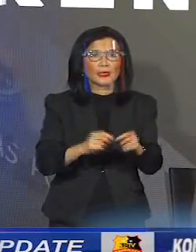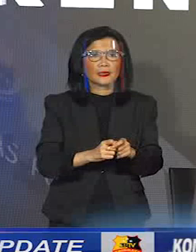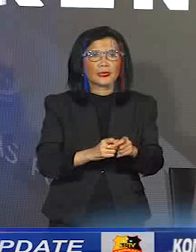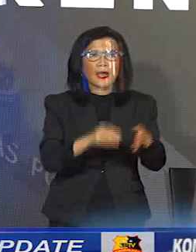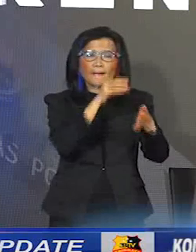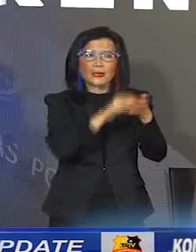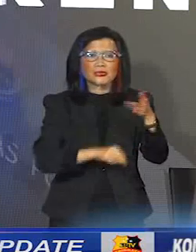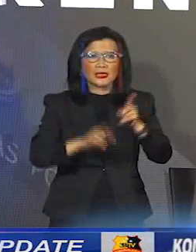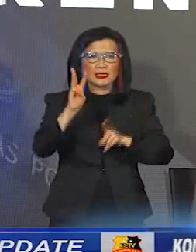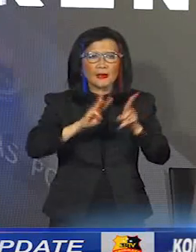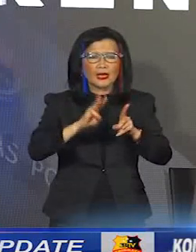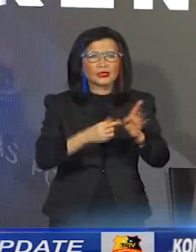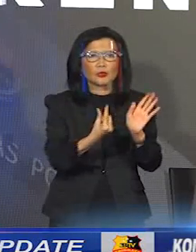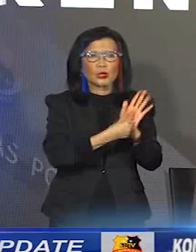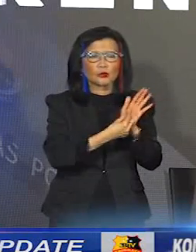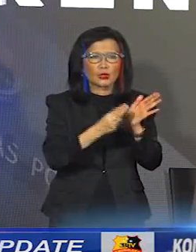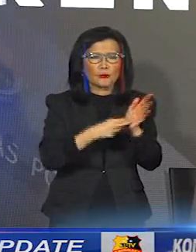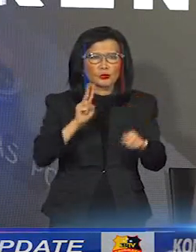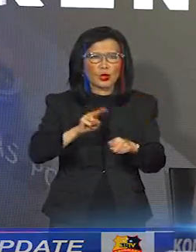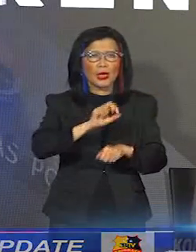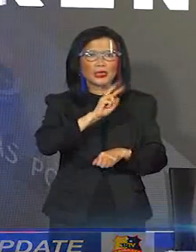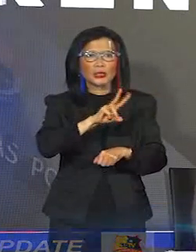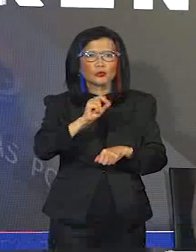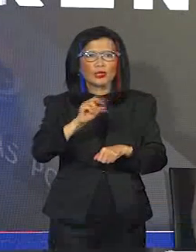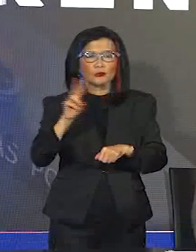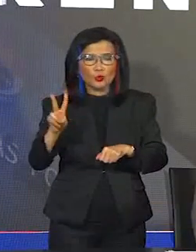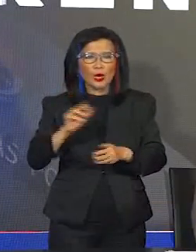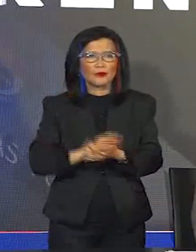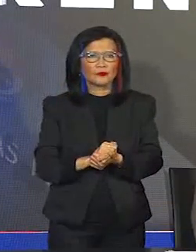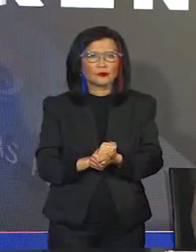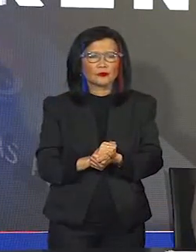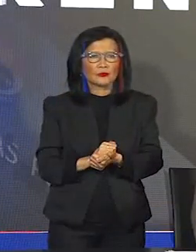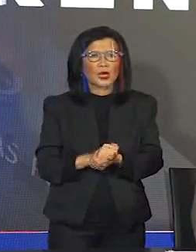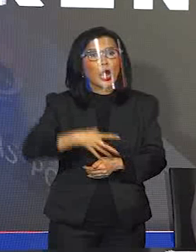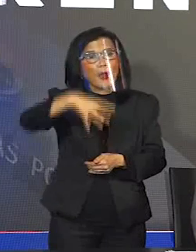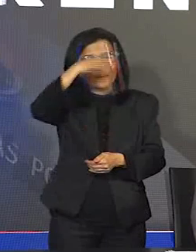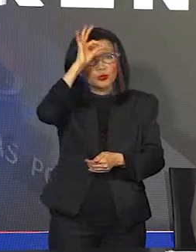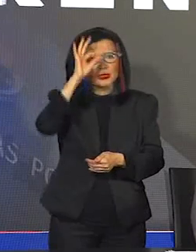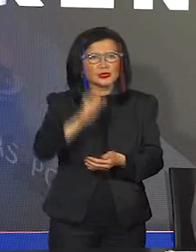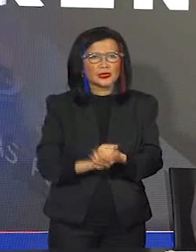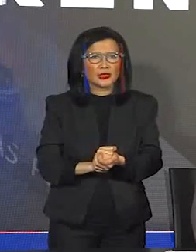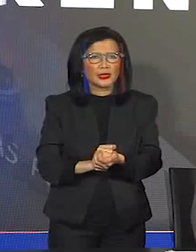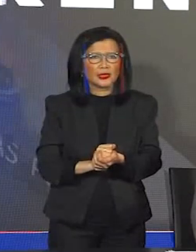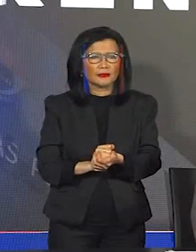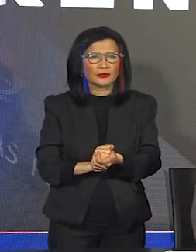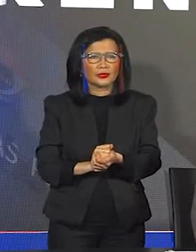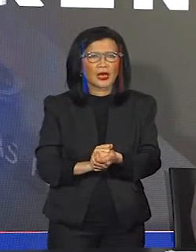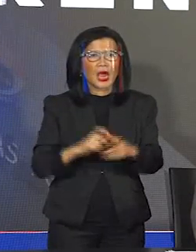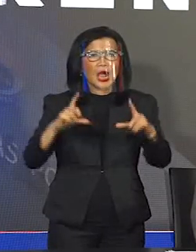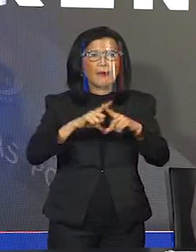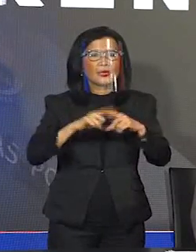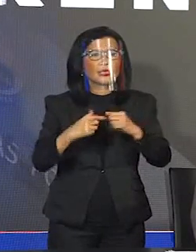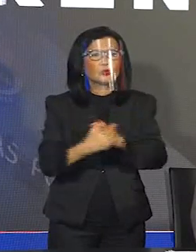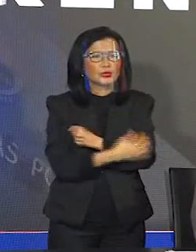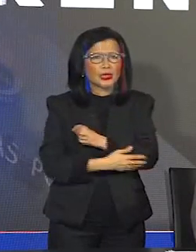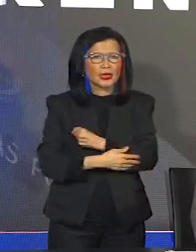13 Undang-Undang Nomor 2 tahun 2002, di mana Polri sebagai aparatur negara bertugas